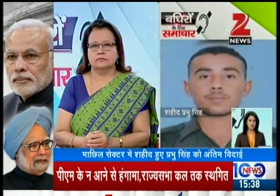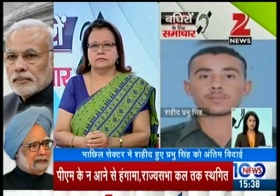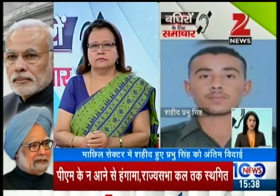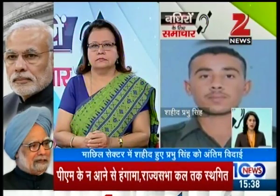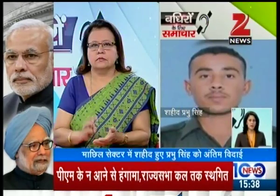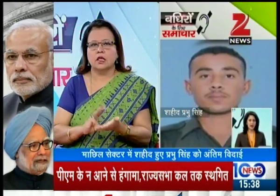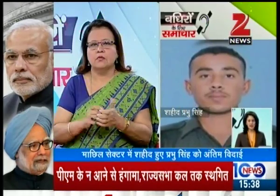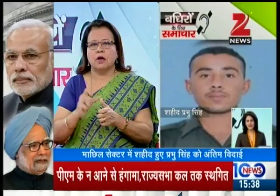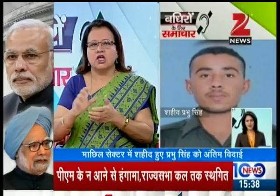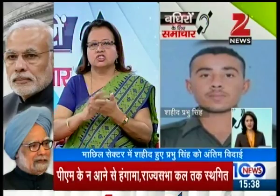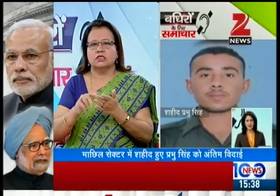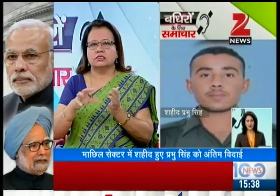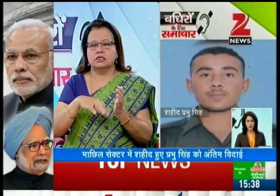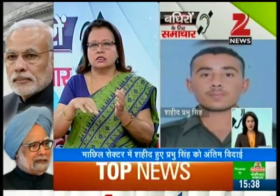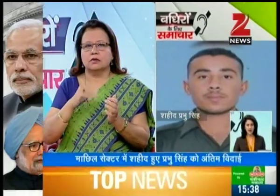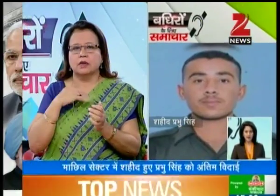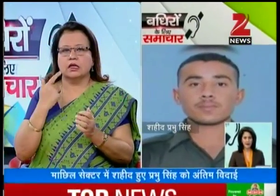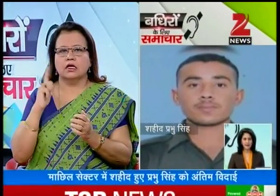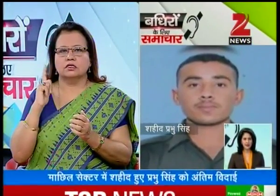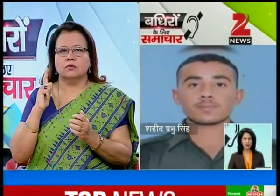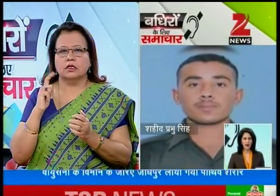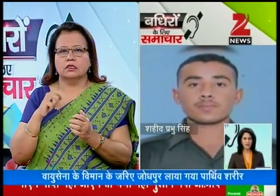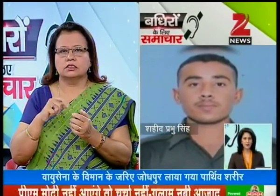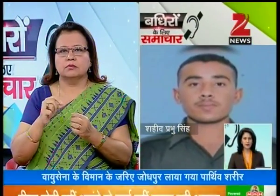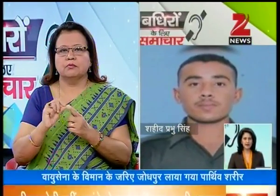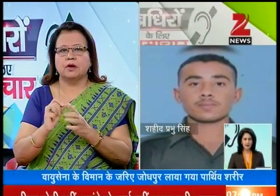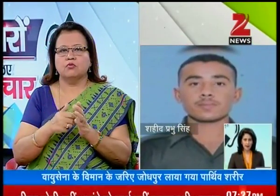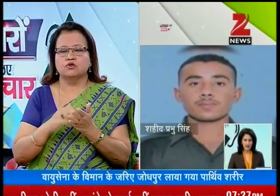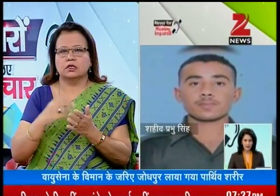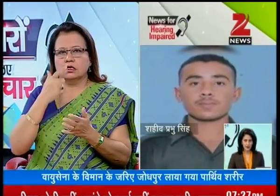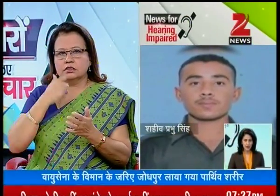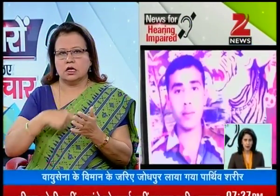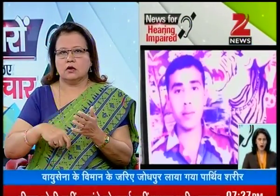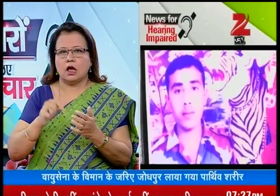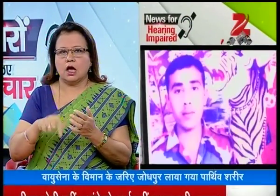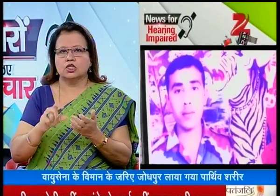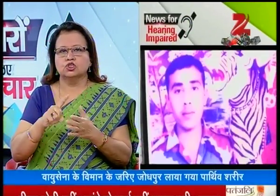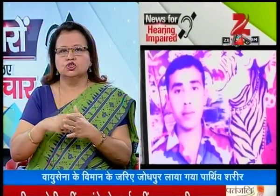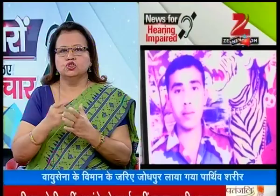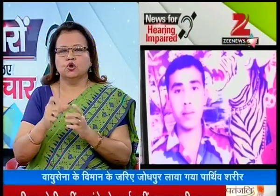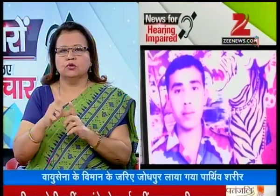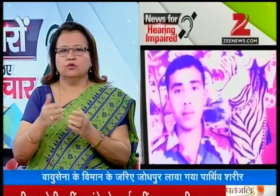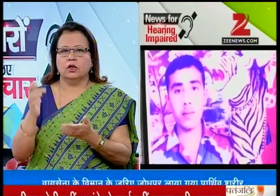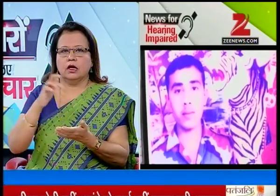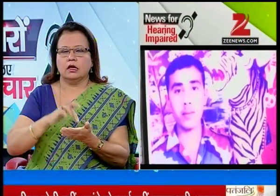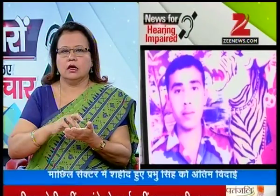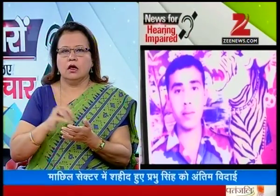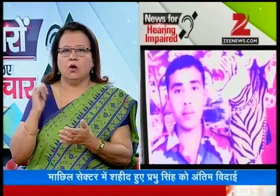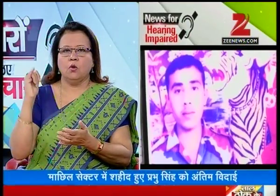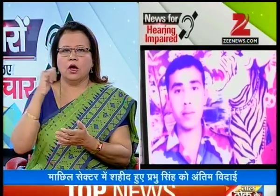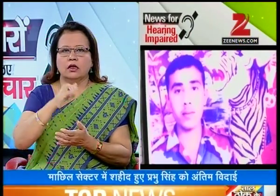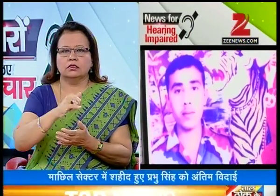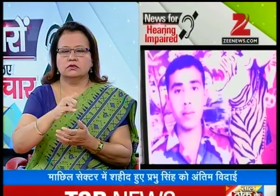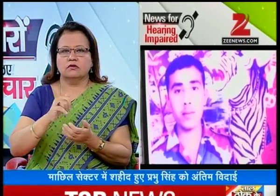थी माचल सेक्टर में शहीद हुए राष्ट्रीय राइफल्स के जवान प्रभु सिंह के पार्थिव शरीर को आज जोधपुर लाया गया है